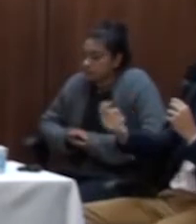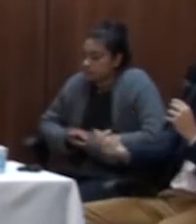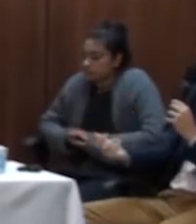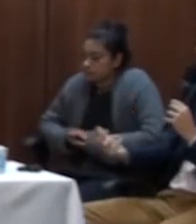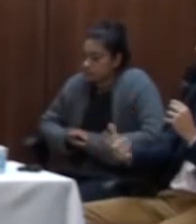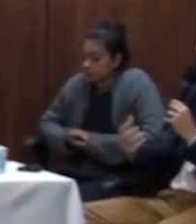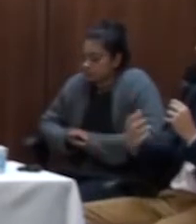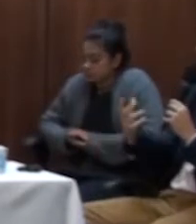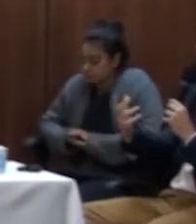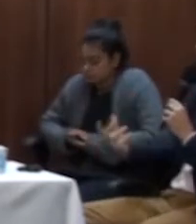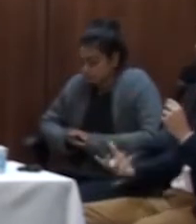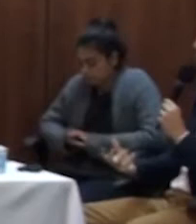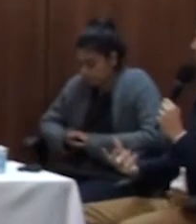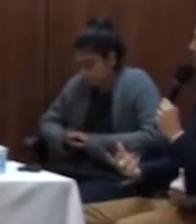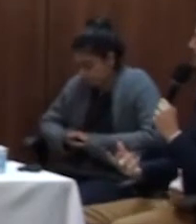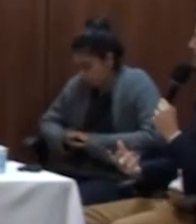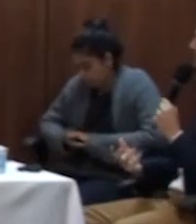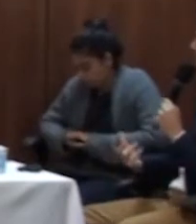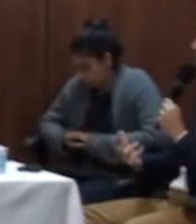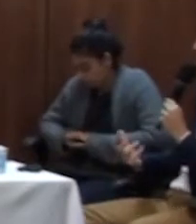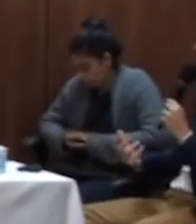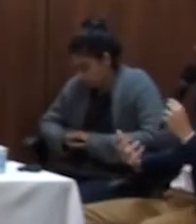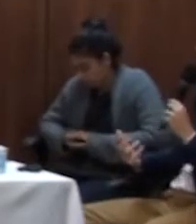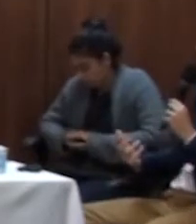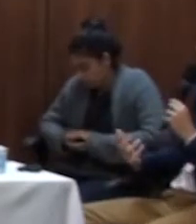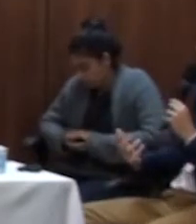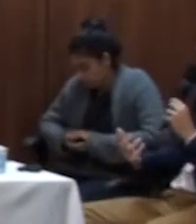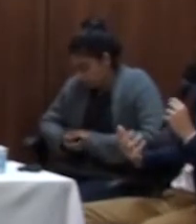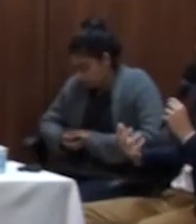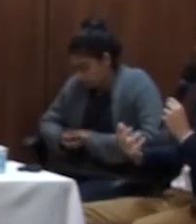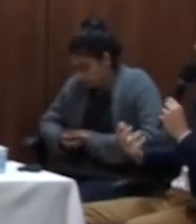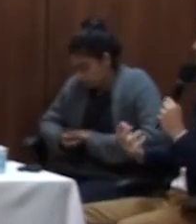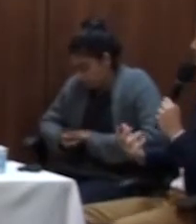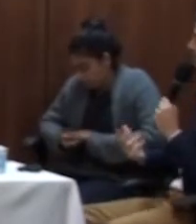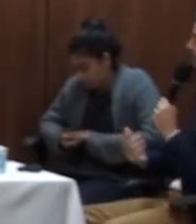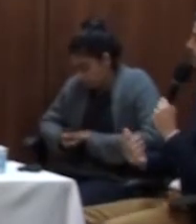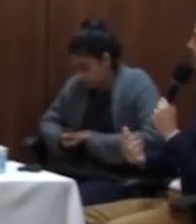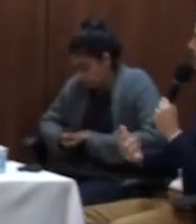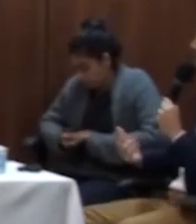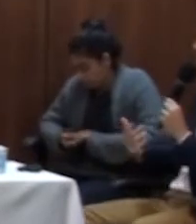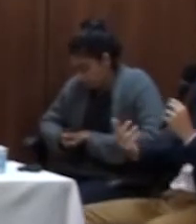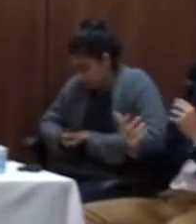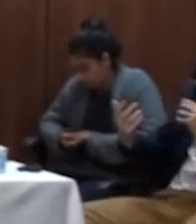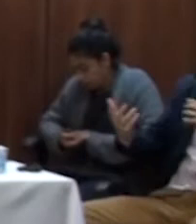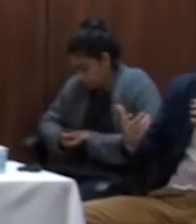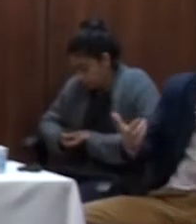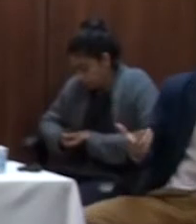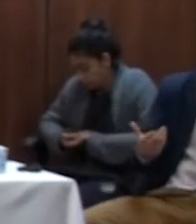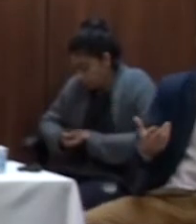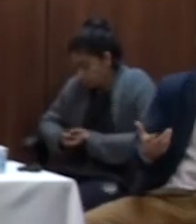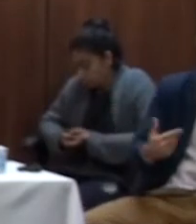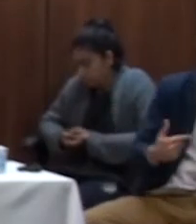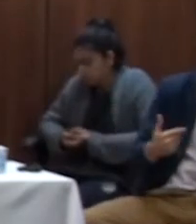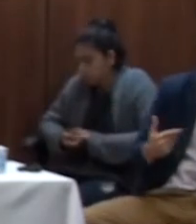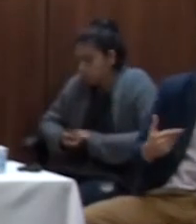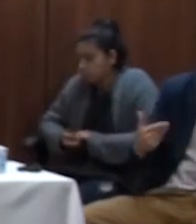para resolver, né, que é um primeiro grande problema no âmbito do processo transexualizador, é a questão dos procedimentos